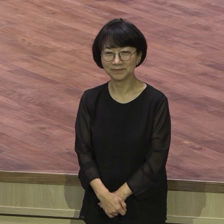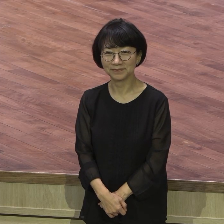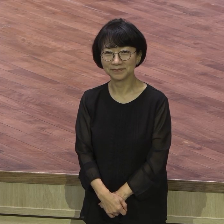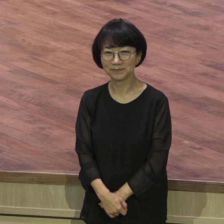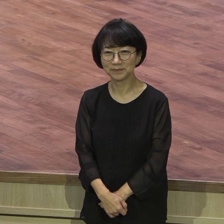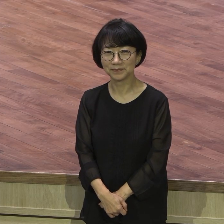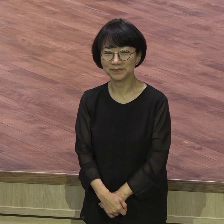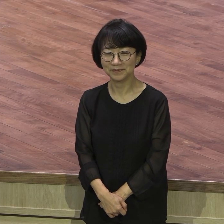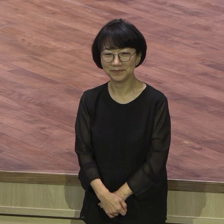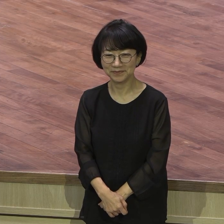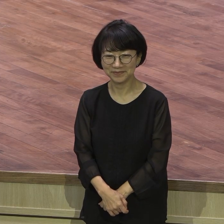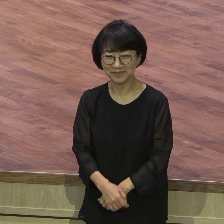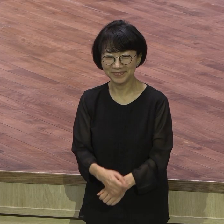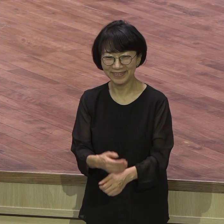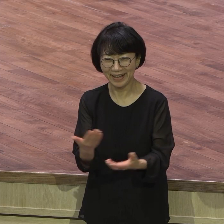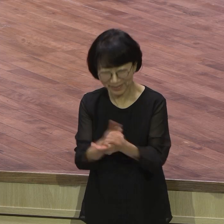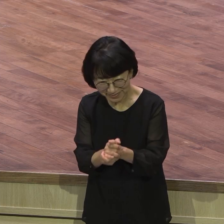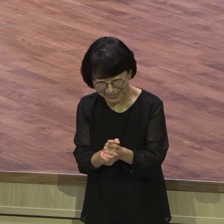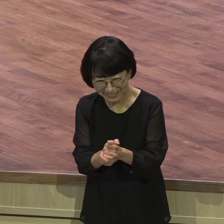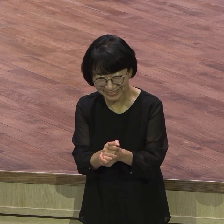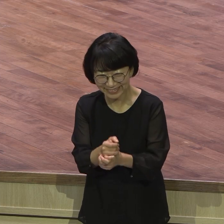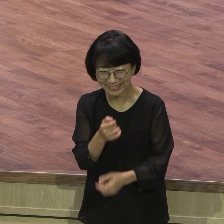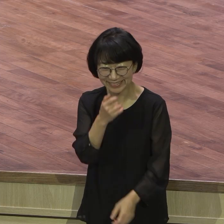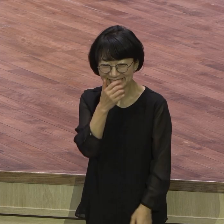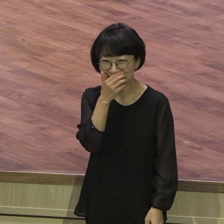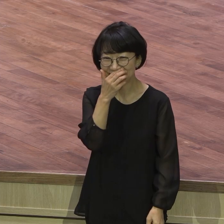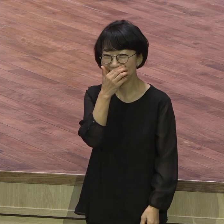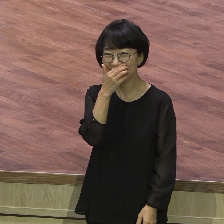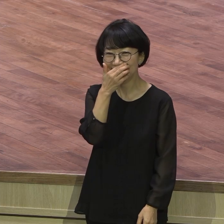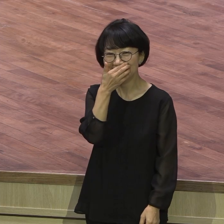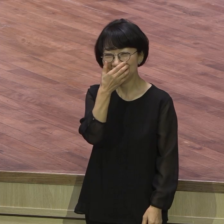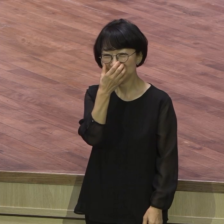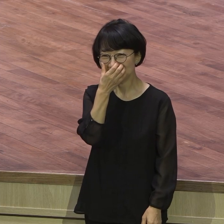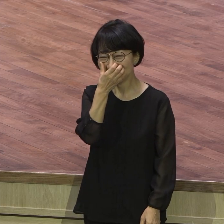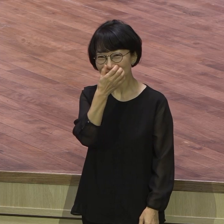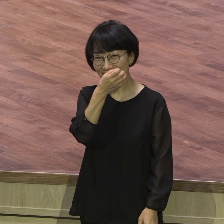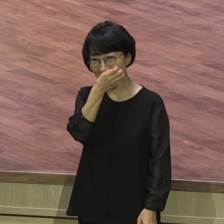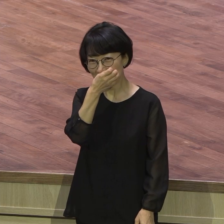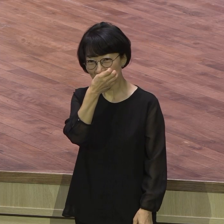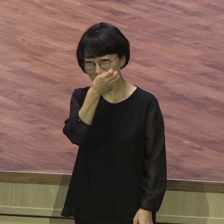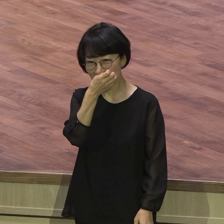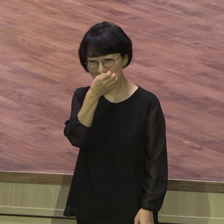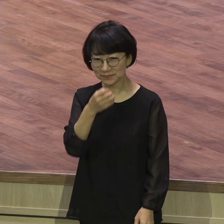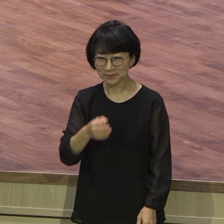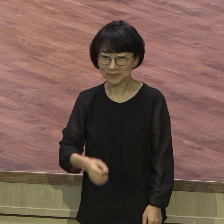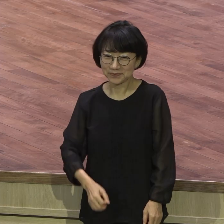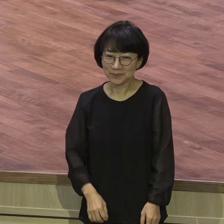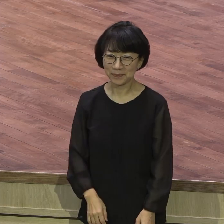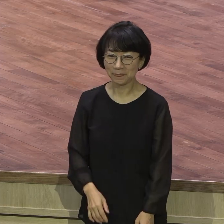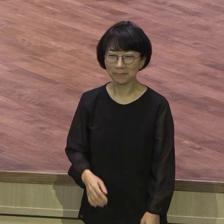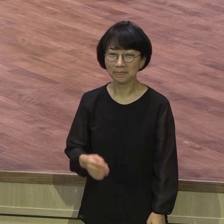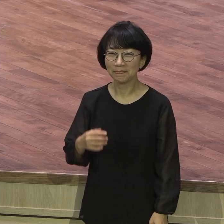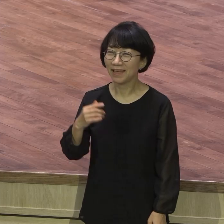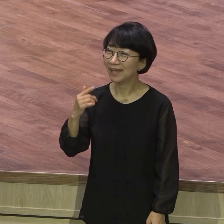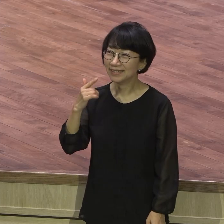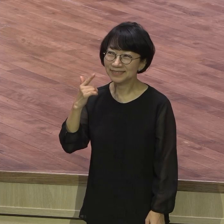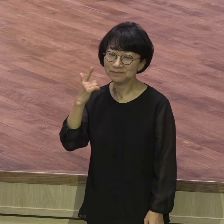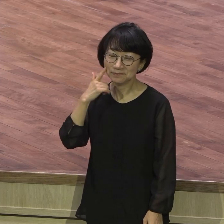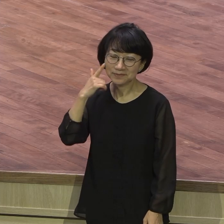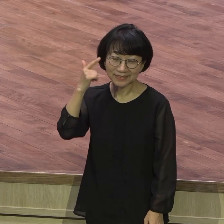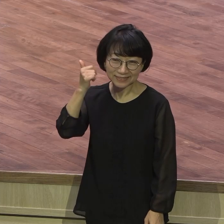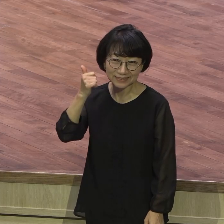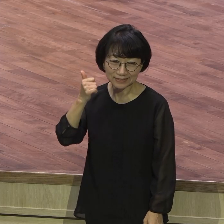아멘 저는 여러분 말씀드리지 않아요 목회도 안 해보고 설교도 안 해보고 목회도